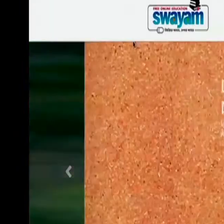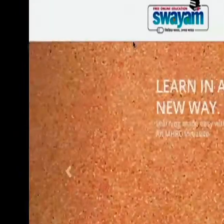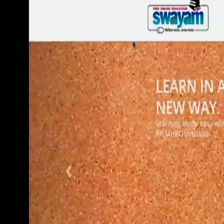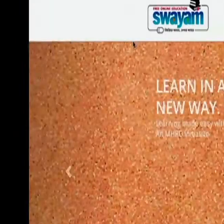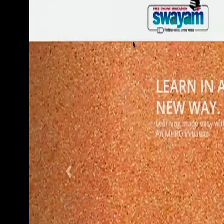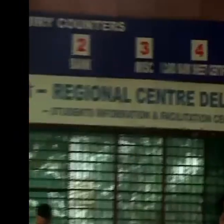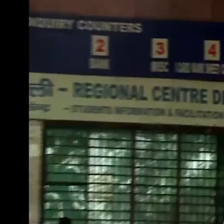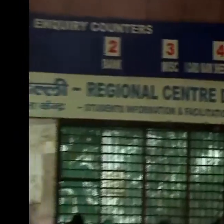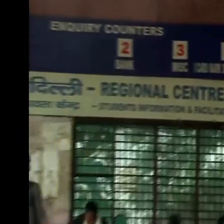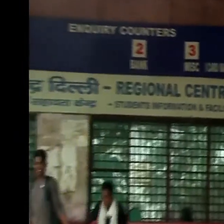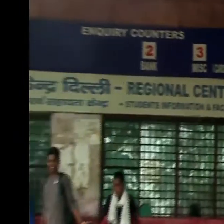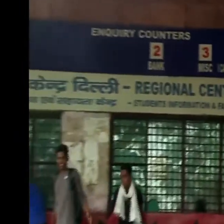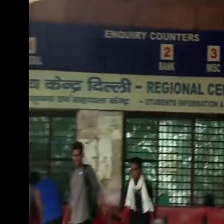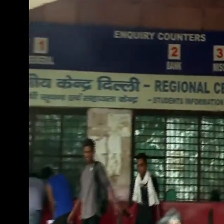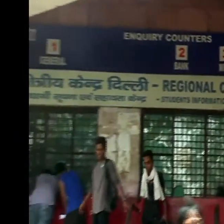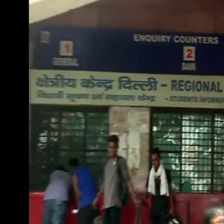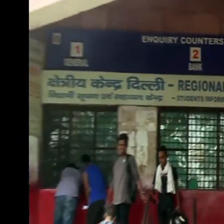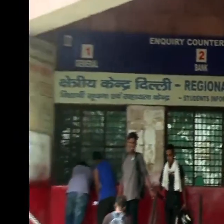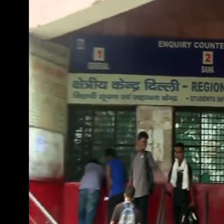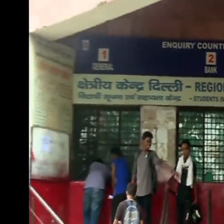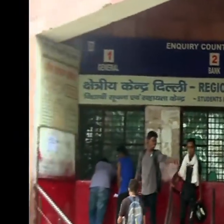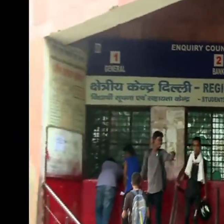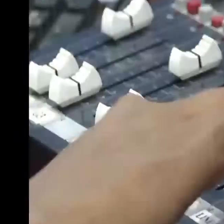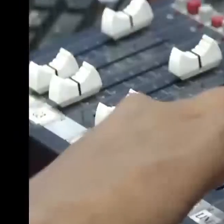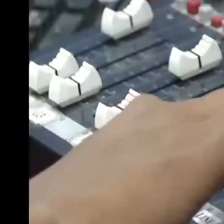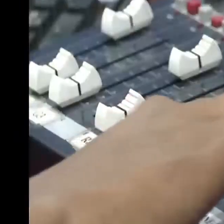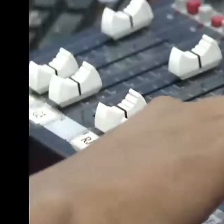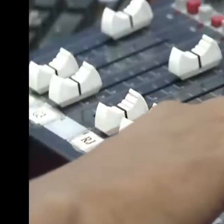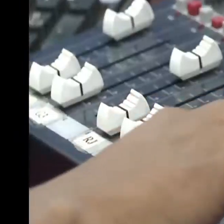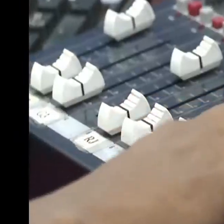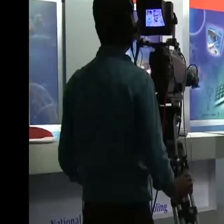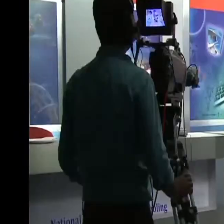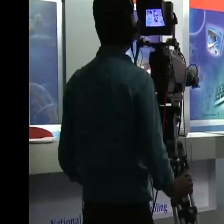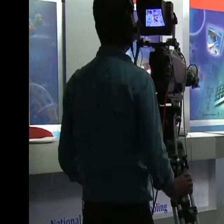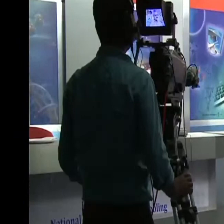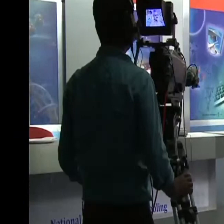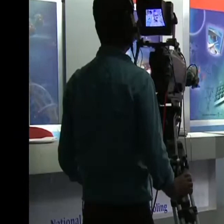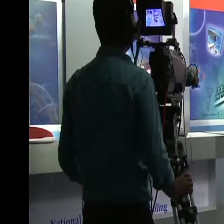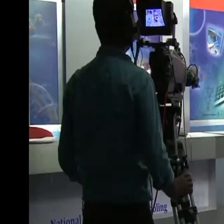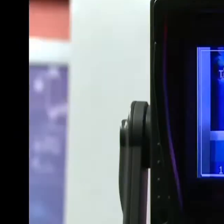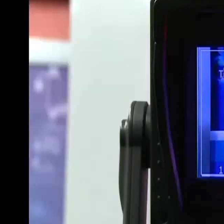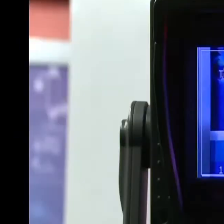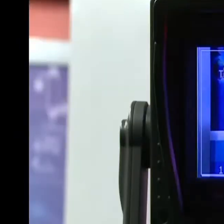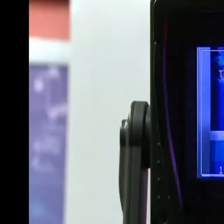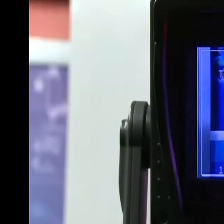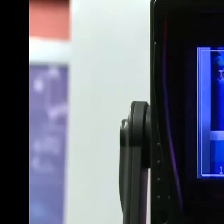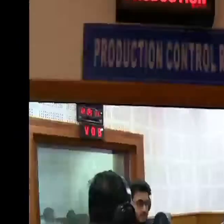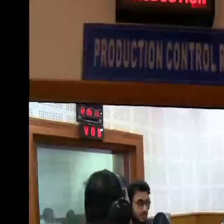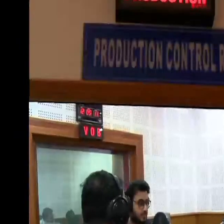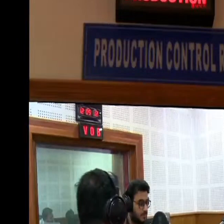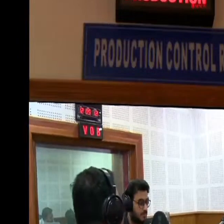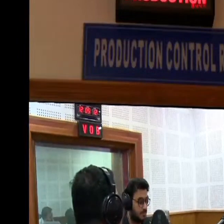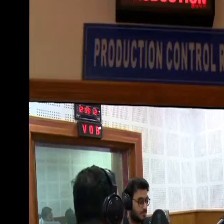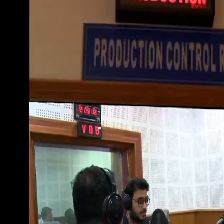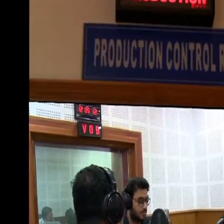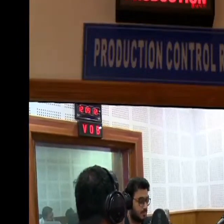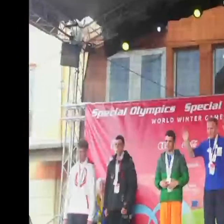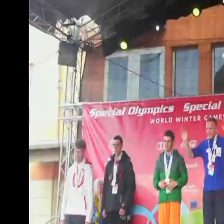चुने हम अपना जीवन स्वयं बने हम अपना